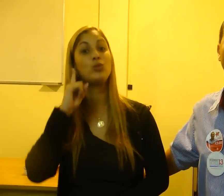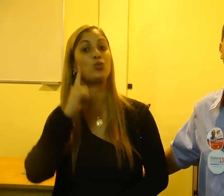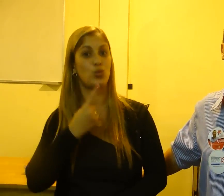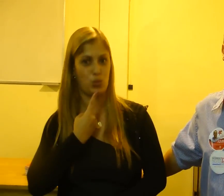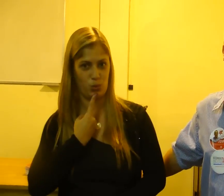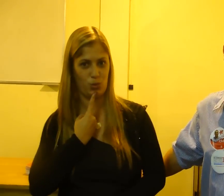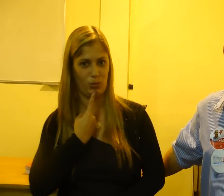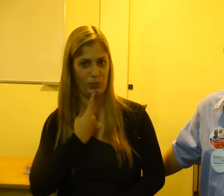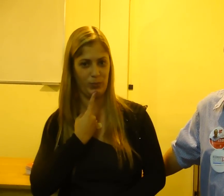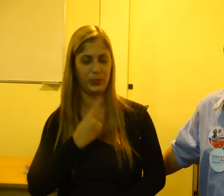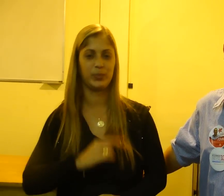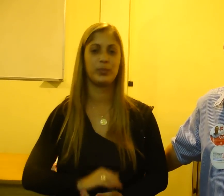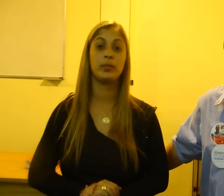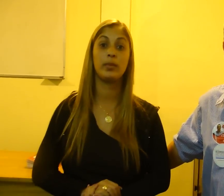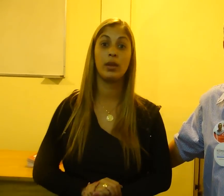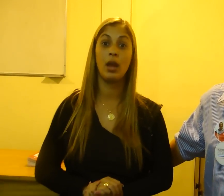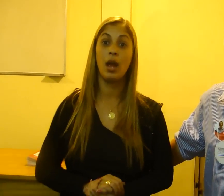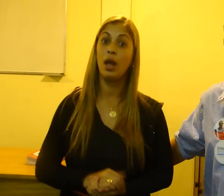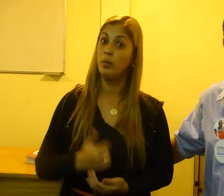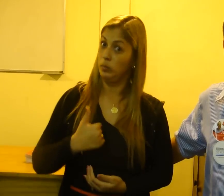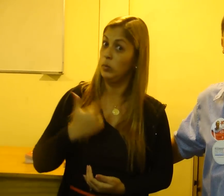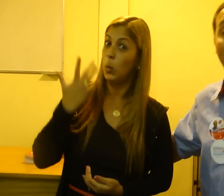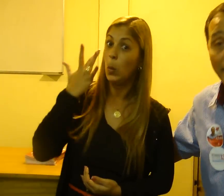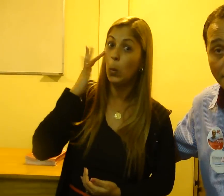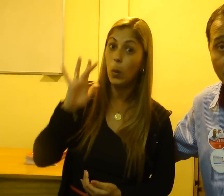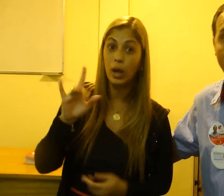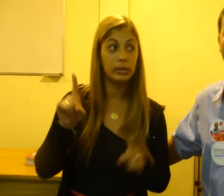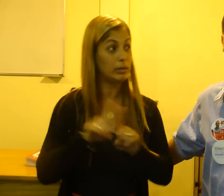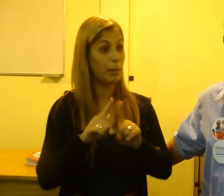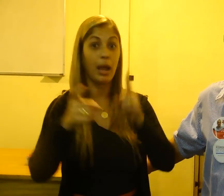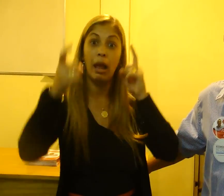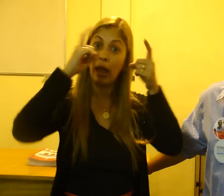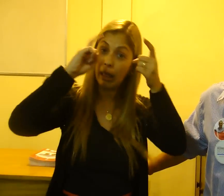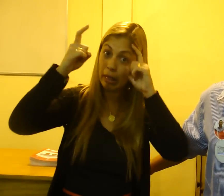Não é? Acho que surgiram ideias